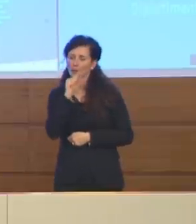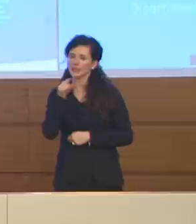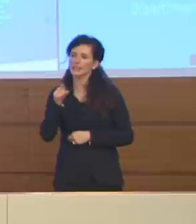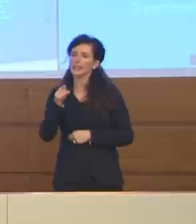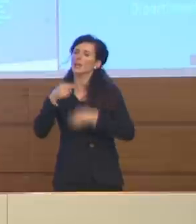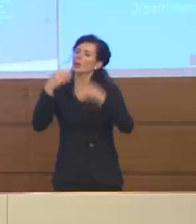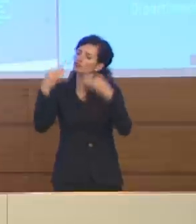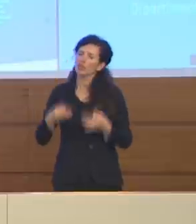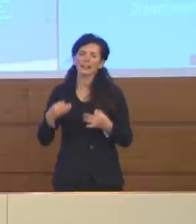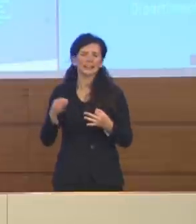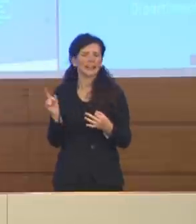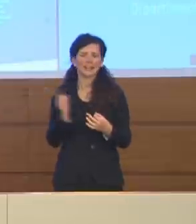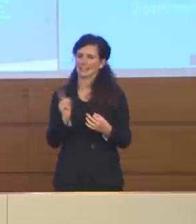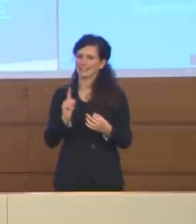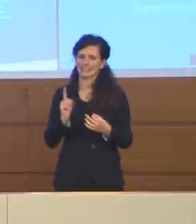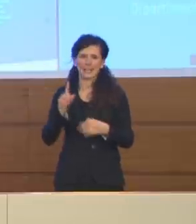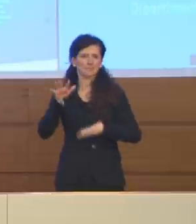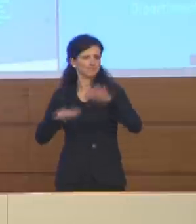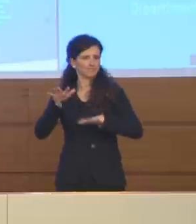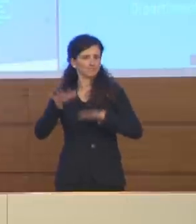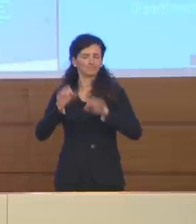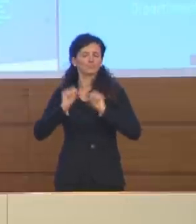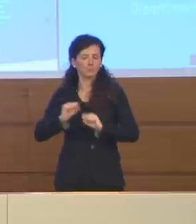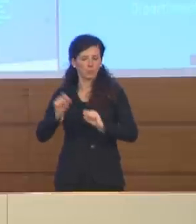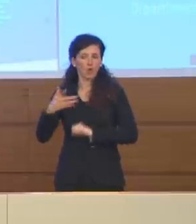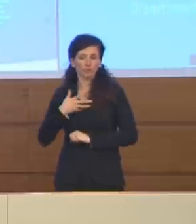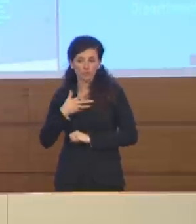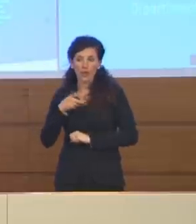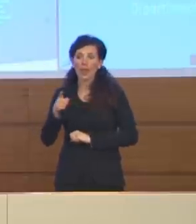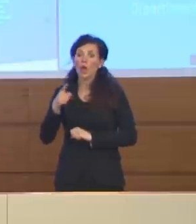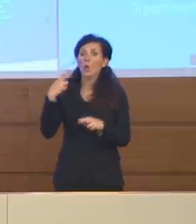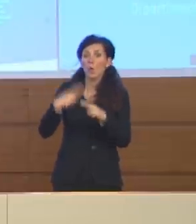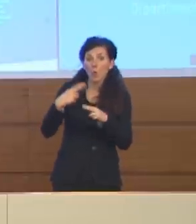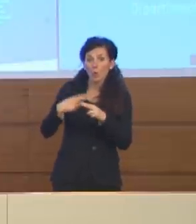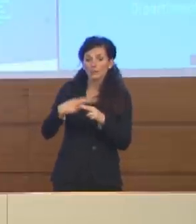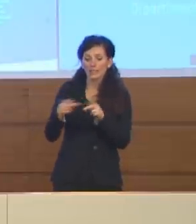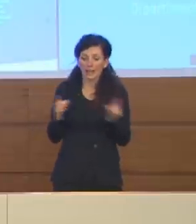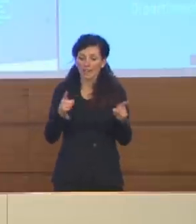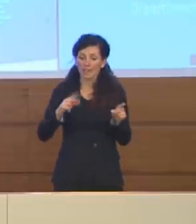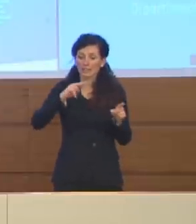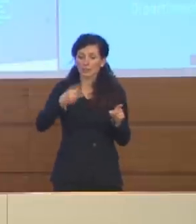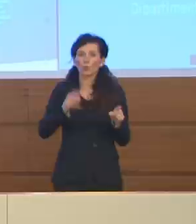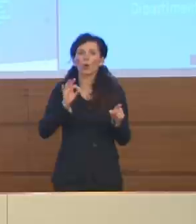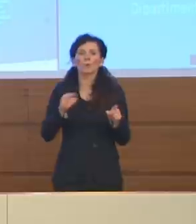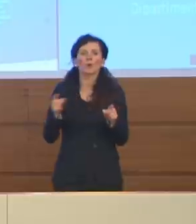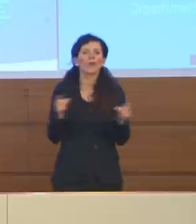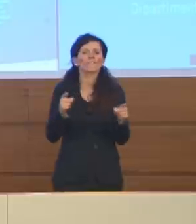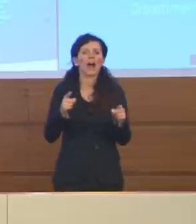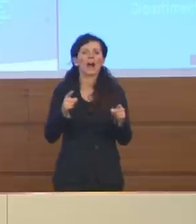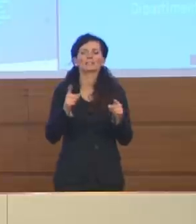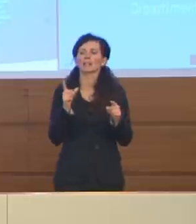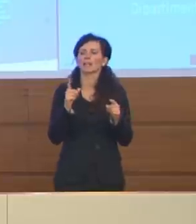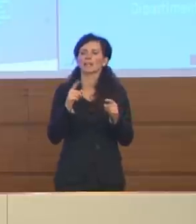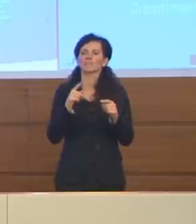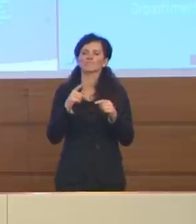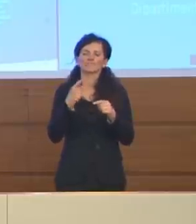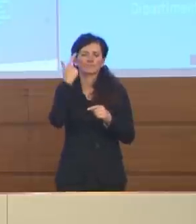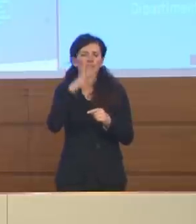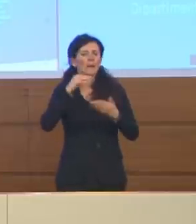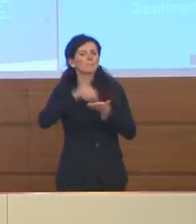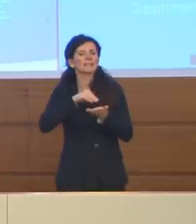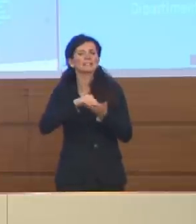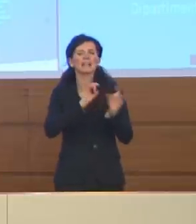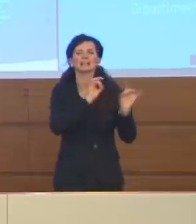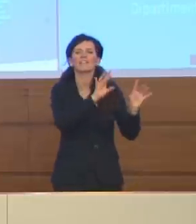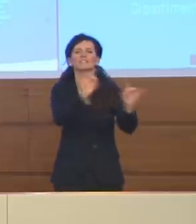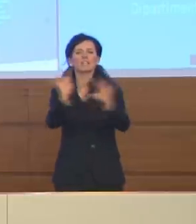sull'efficacia se possa essere utile alla fase 2 di convivenza sapendo che chiaramente non riusciremmo poi arrivare al 100 per cento